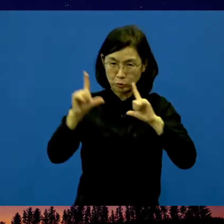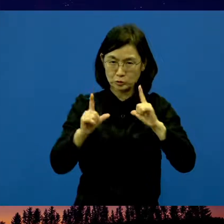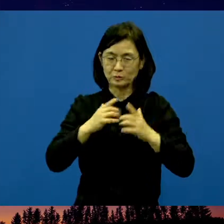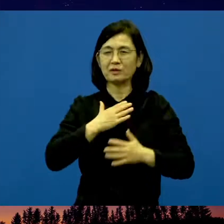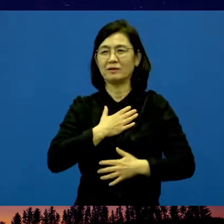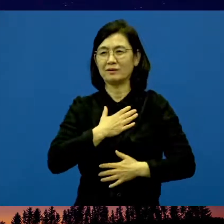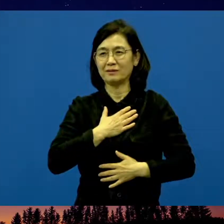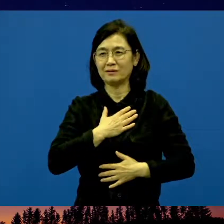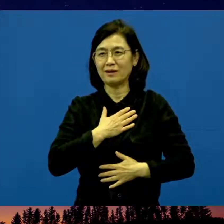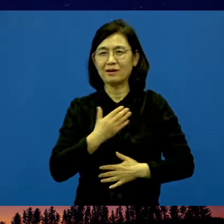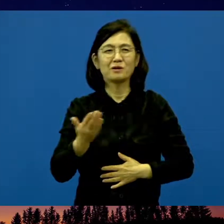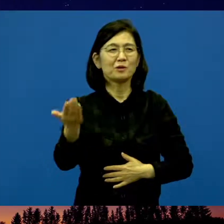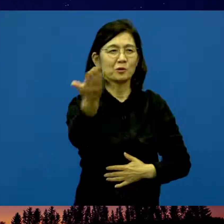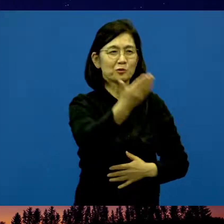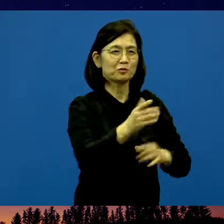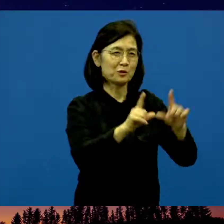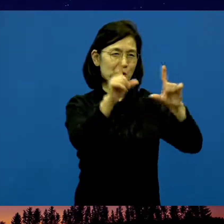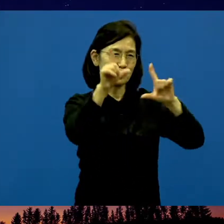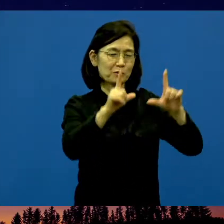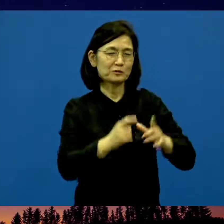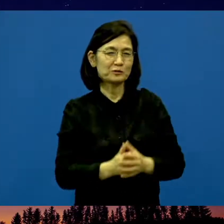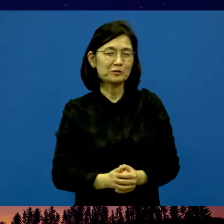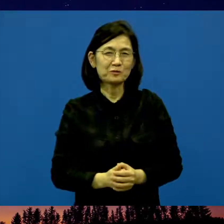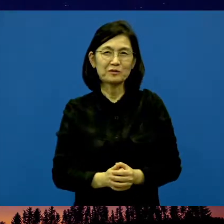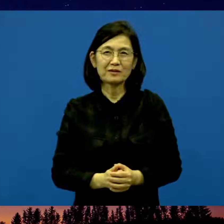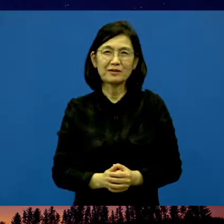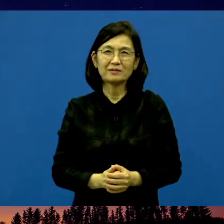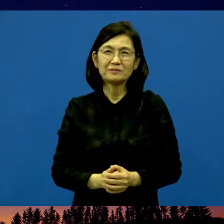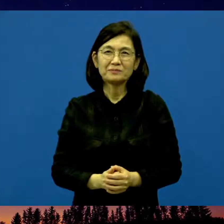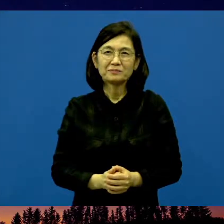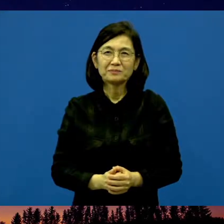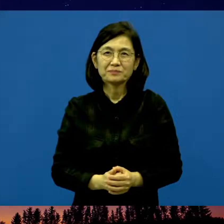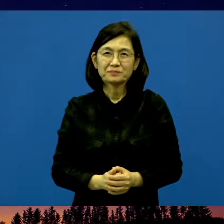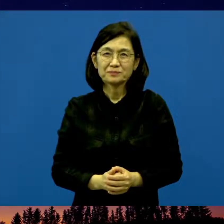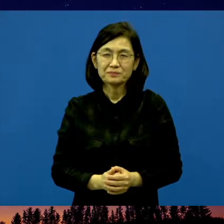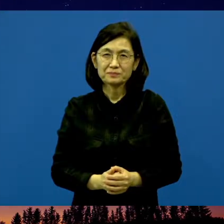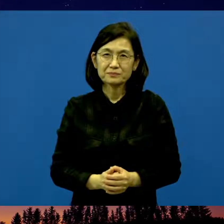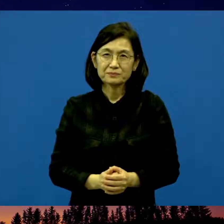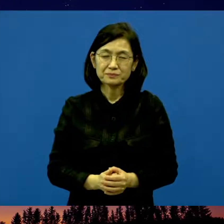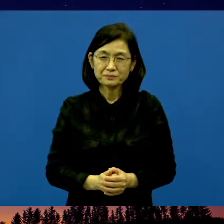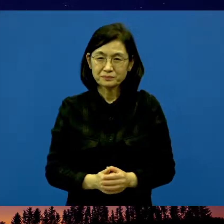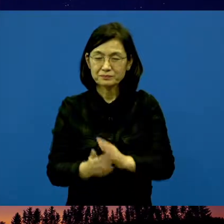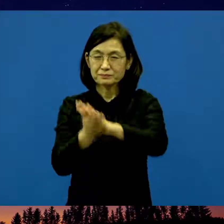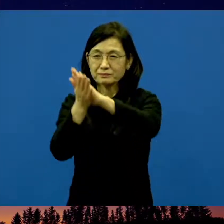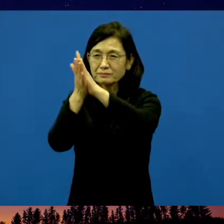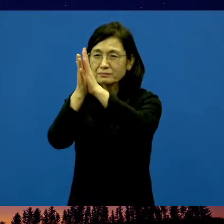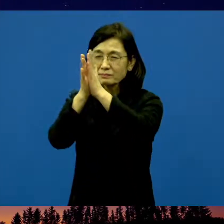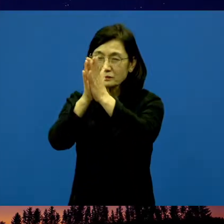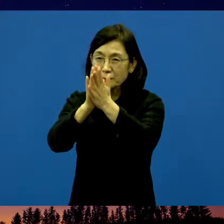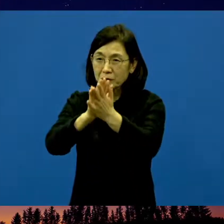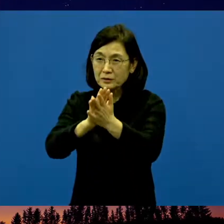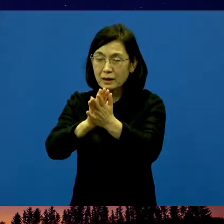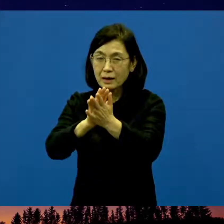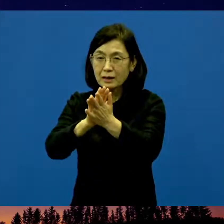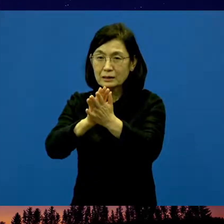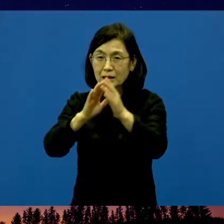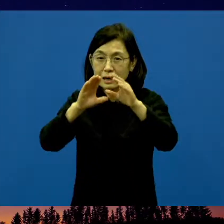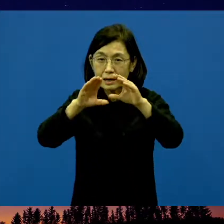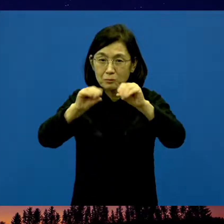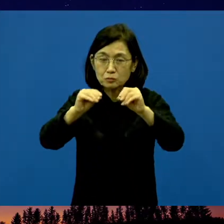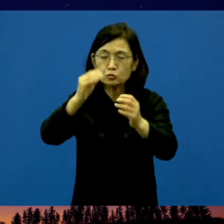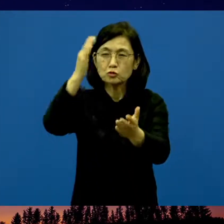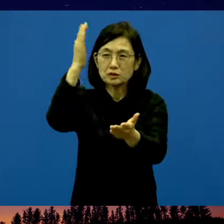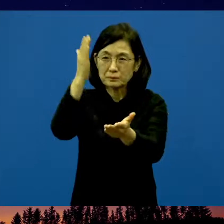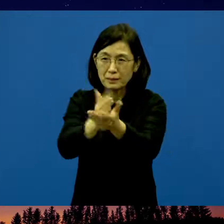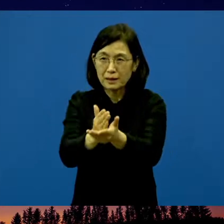일상적인 작은 변화들, 그것이 계속되고 있느냐가 중요한 거죠. 문제는 일상의